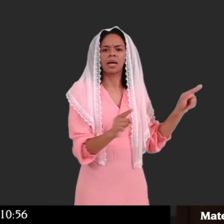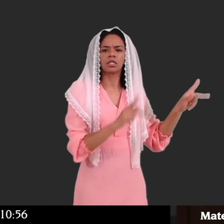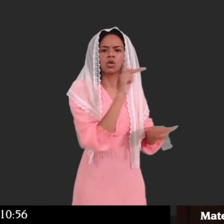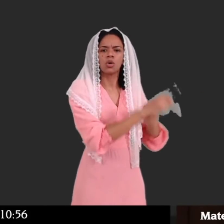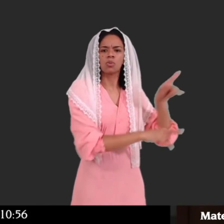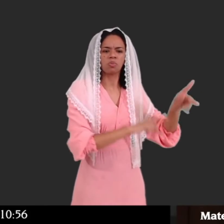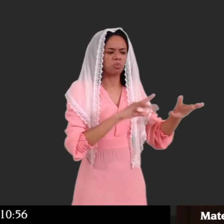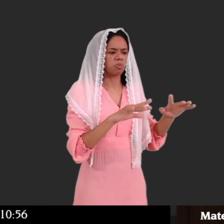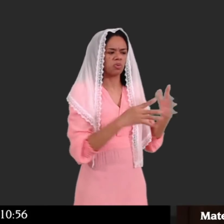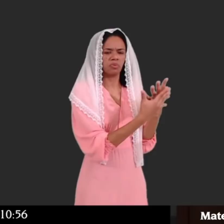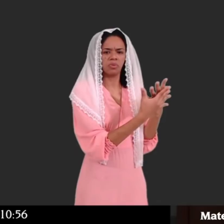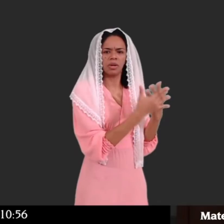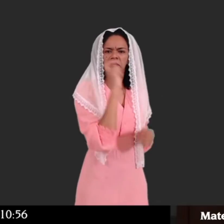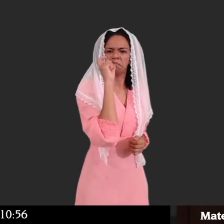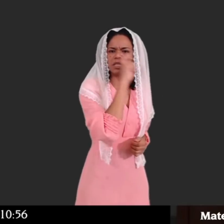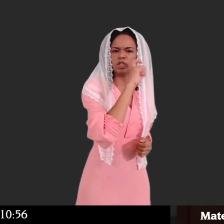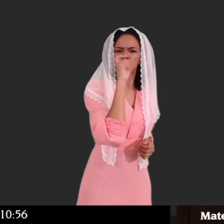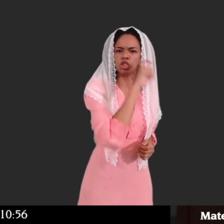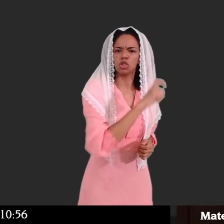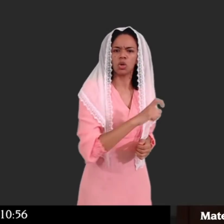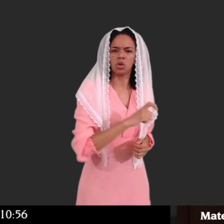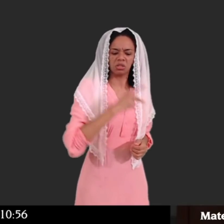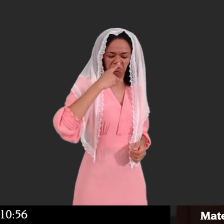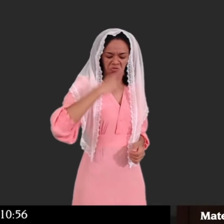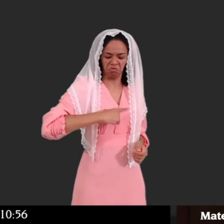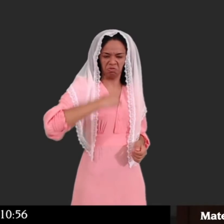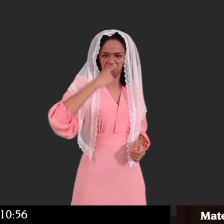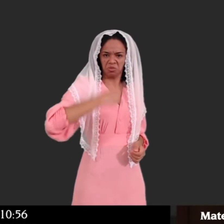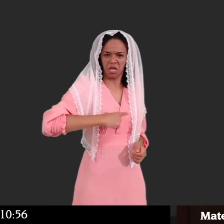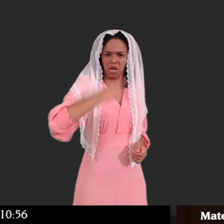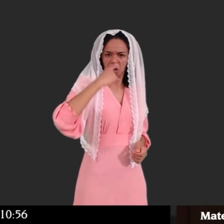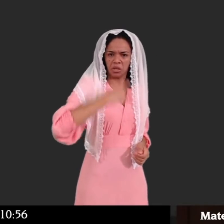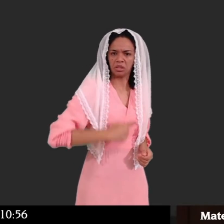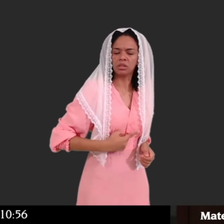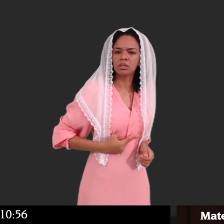adúlteros, mentirosos, eles eram egoístas.